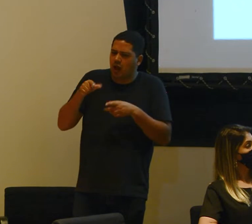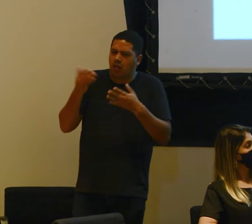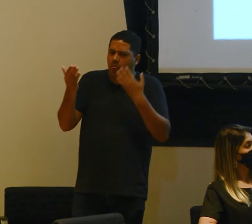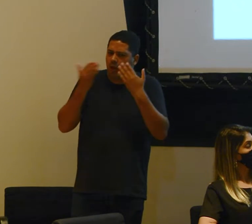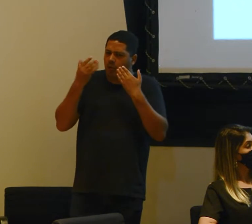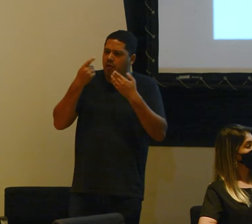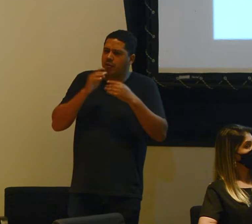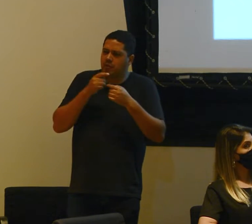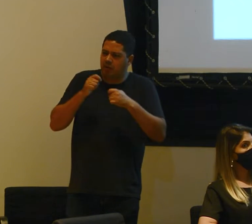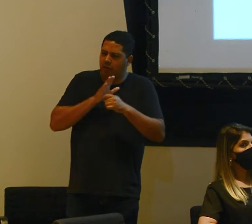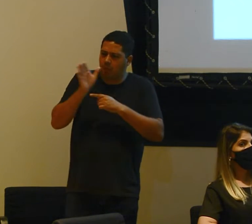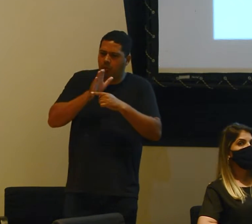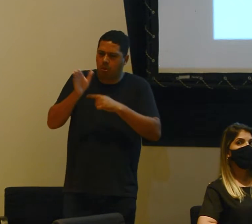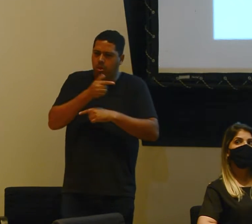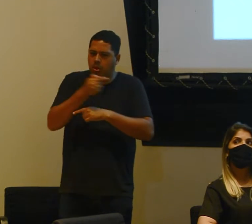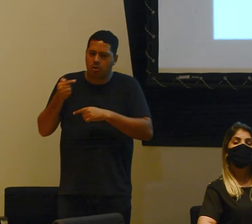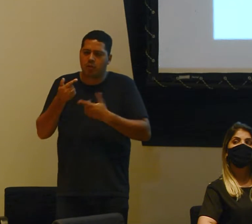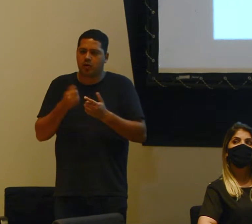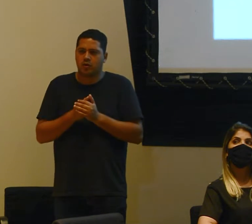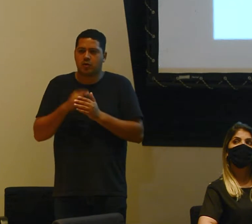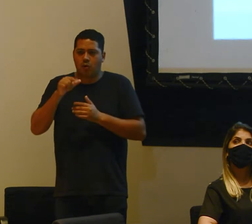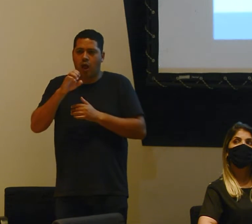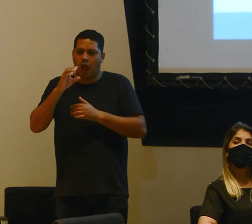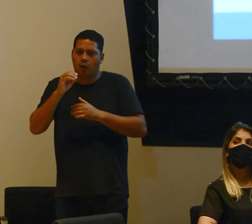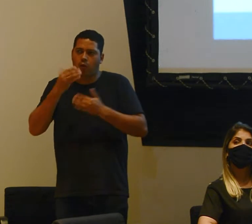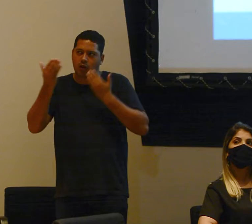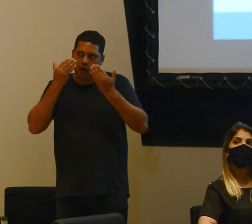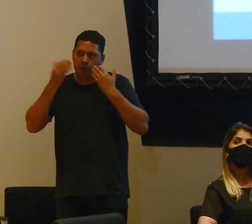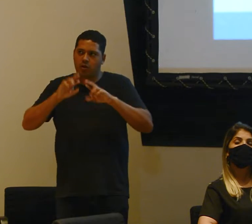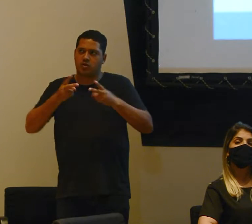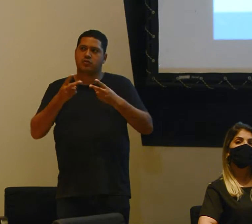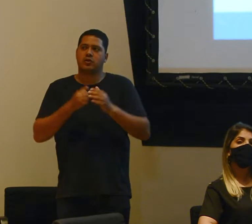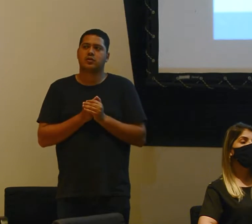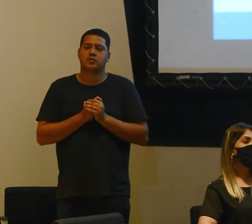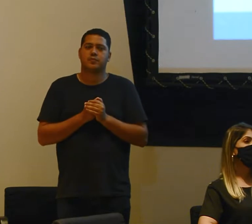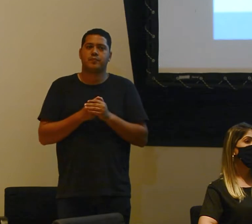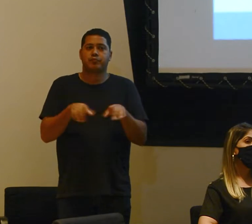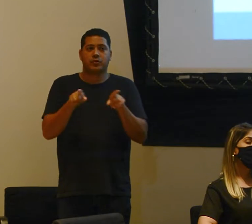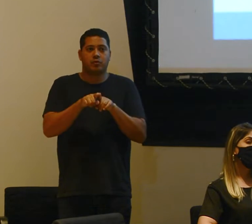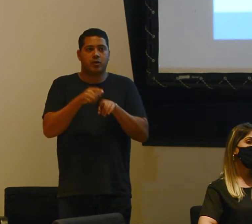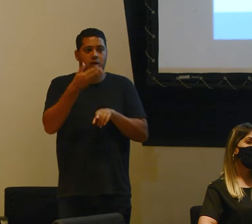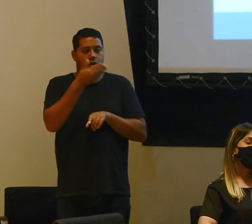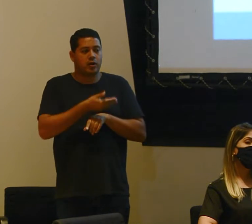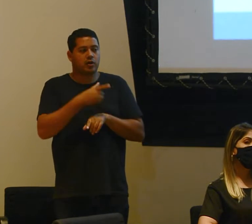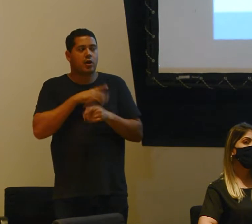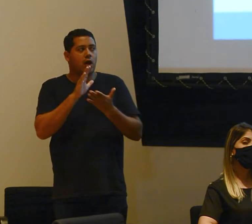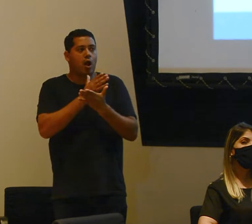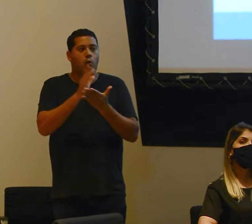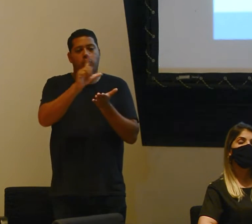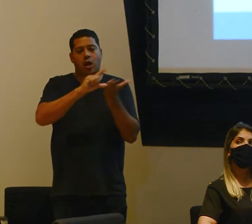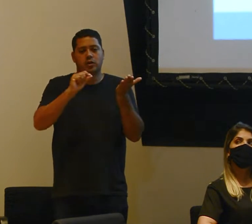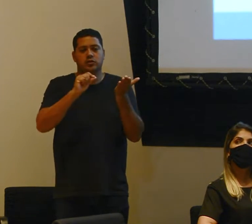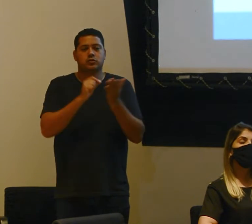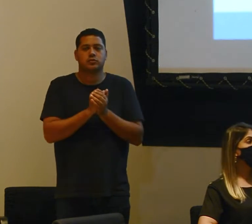a ecoterapia favorece muito isso, né, durante o tratamento. Aqui eu trouxe para vocês alguns artigos